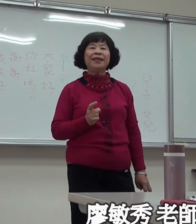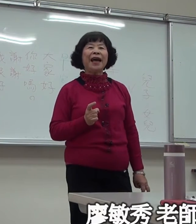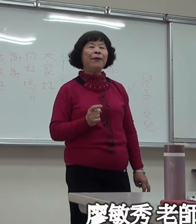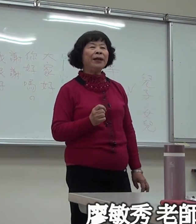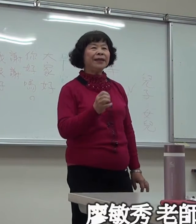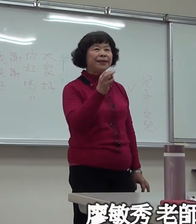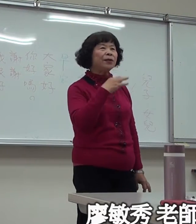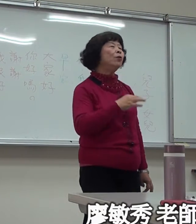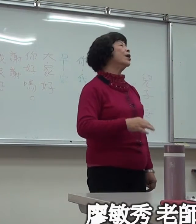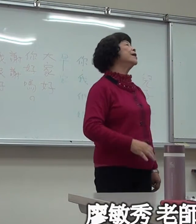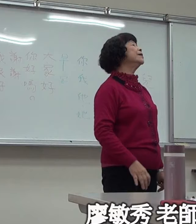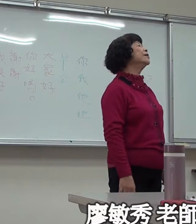台湾那个生活